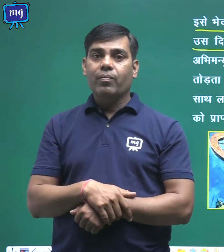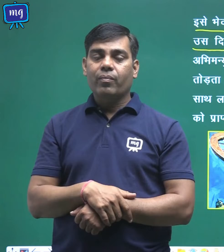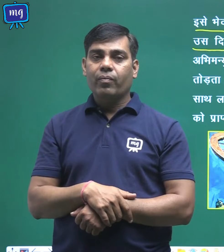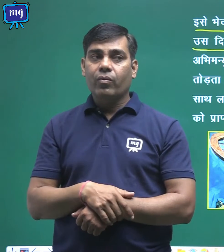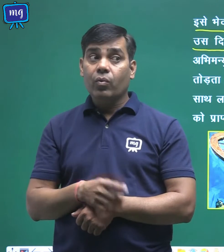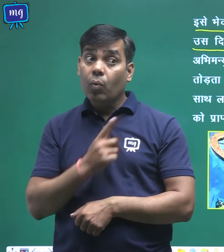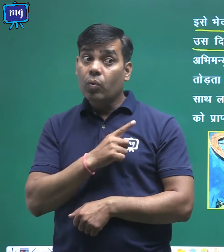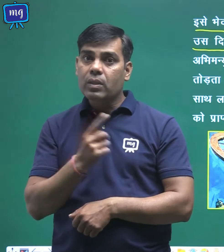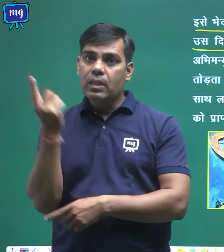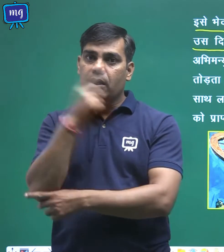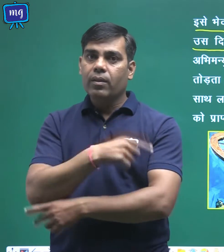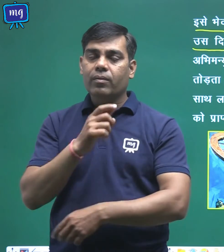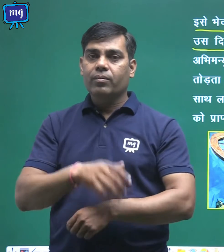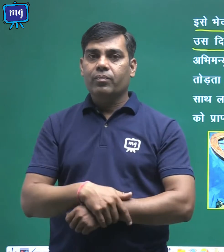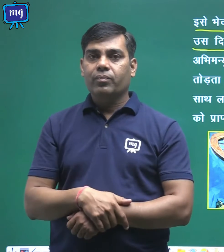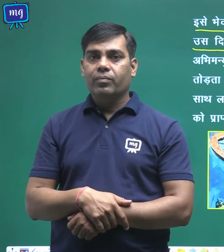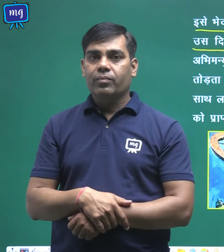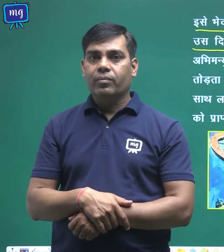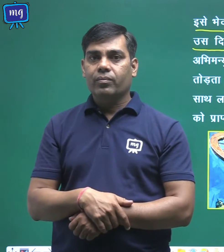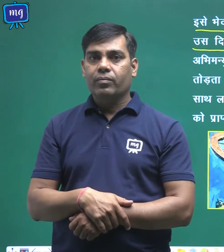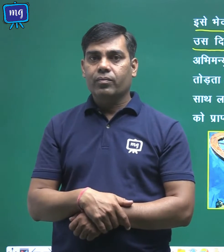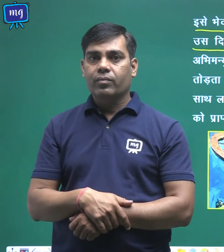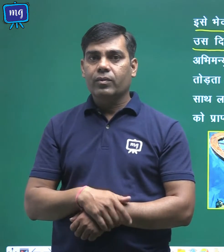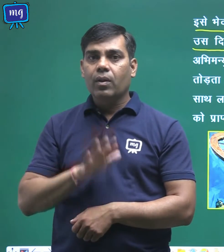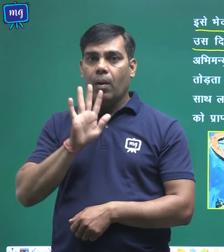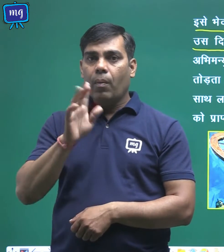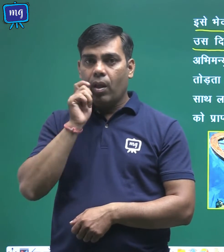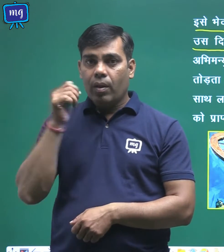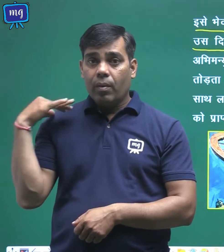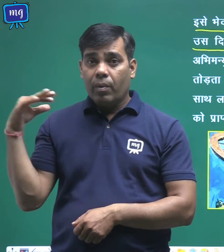उस दिन पांडव सेना का सेनापति